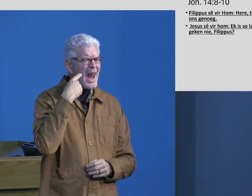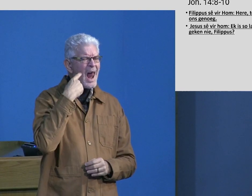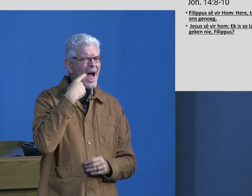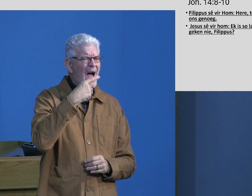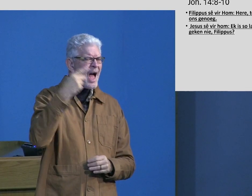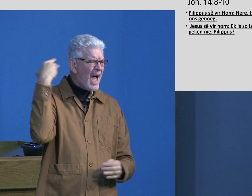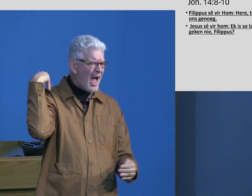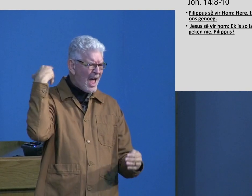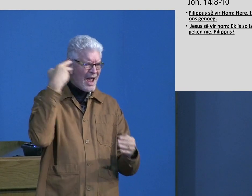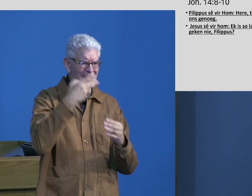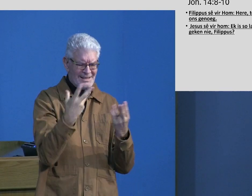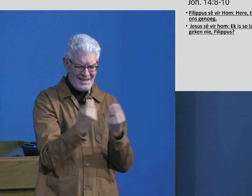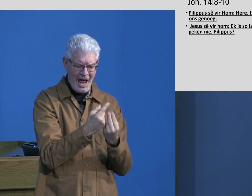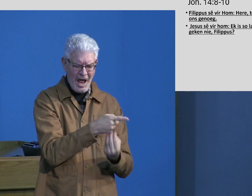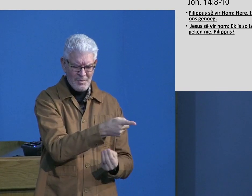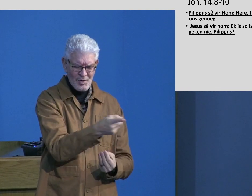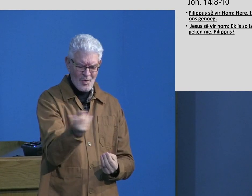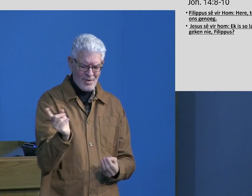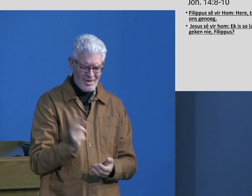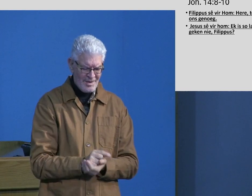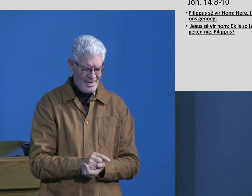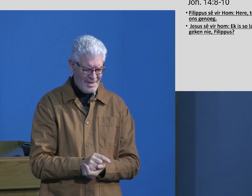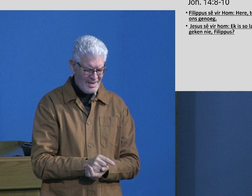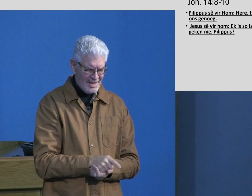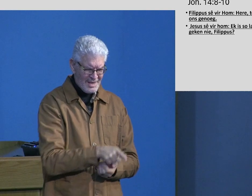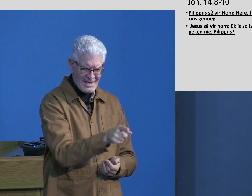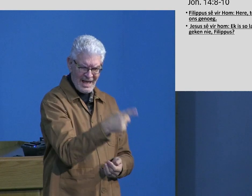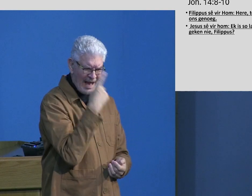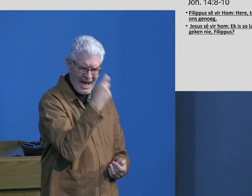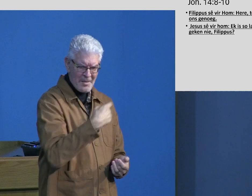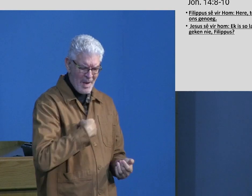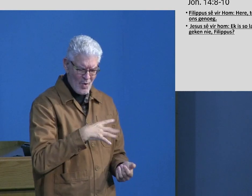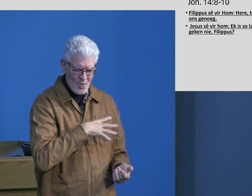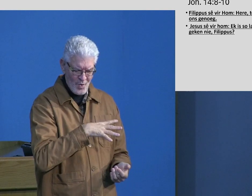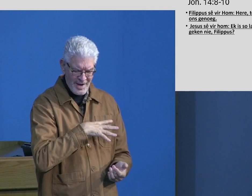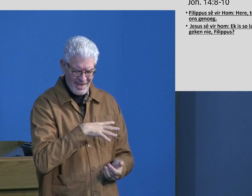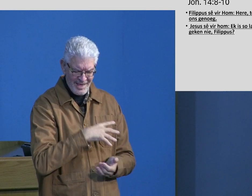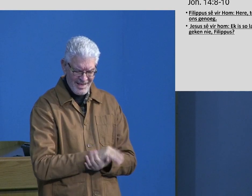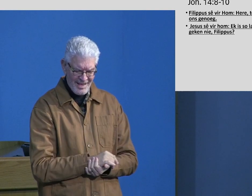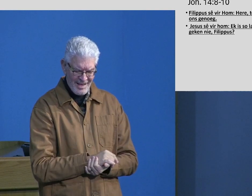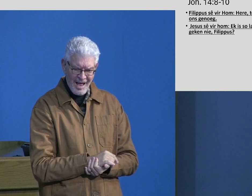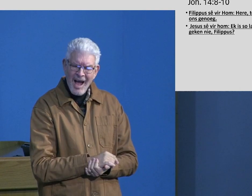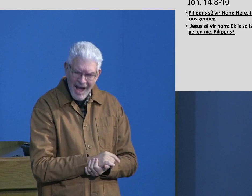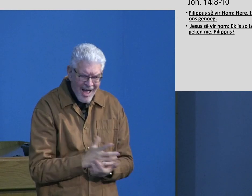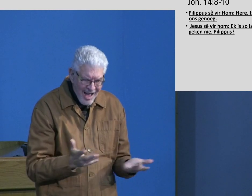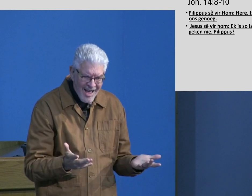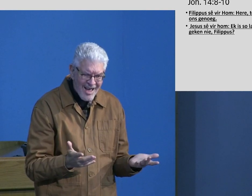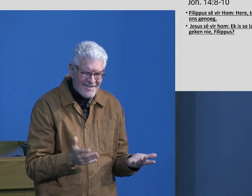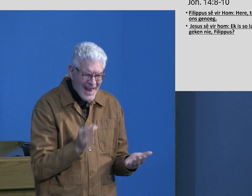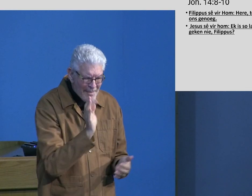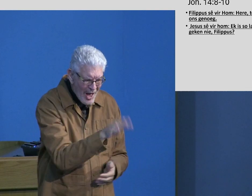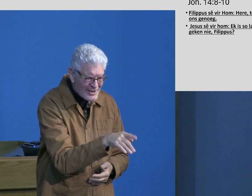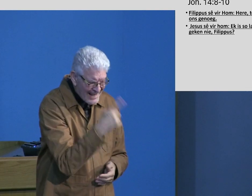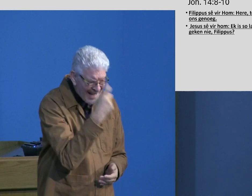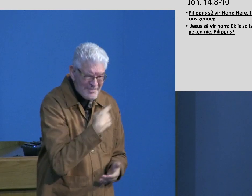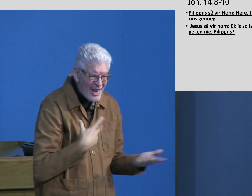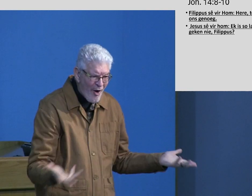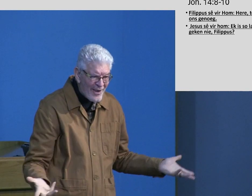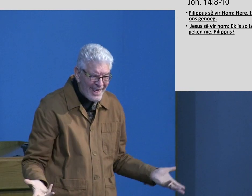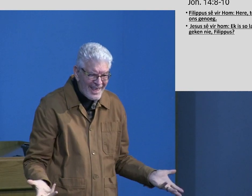Jesus het gesê, ek is lank saam met julle en julle ken my nog nie. Hey Filippus, ken